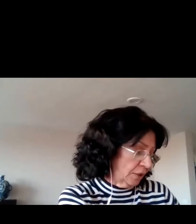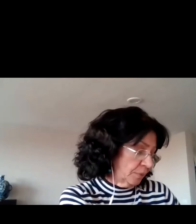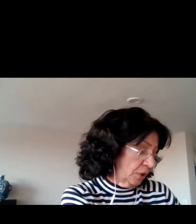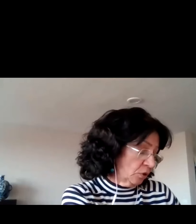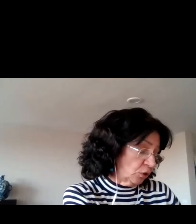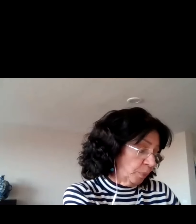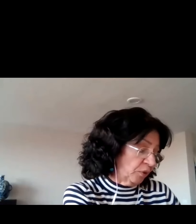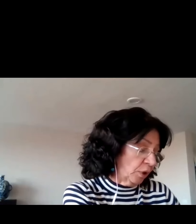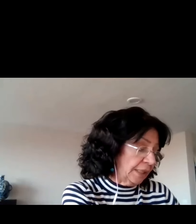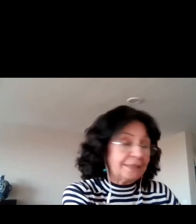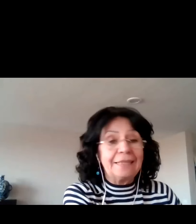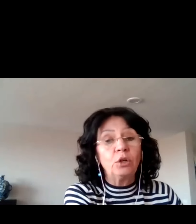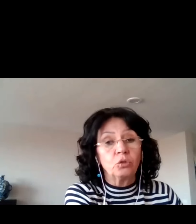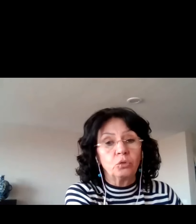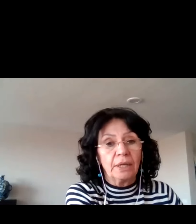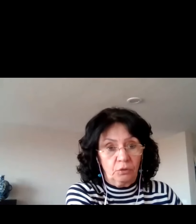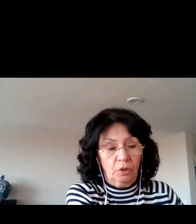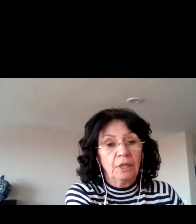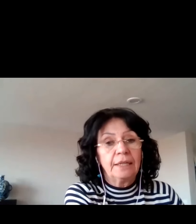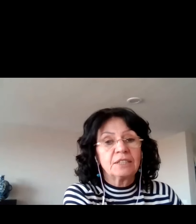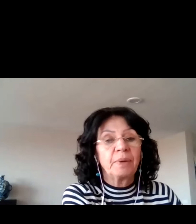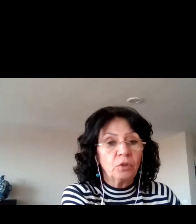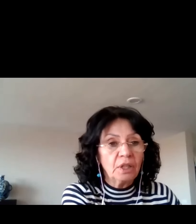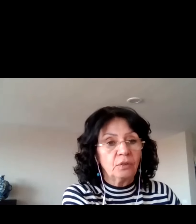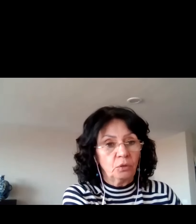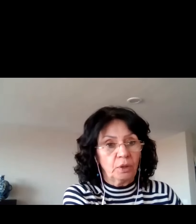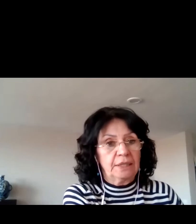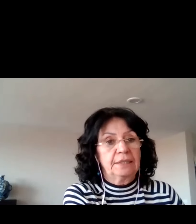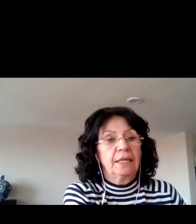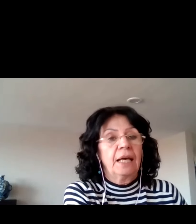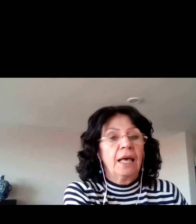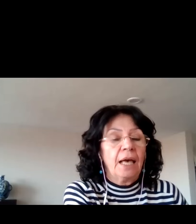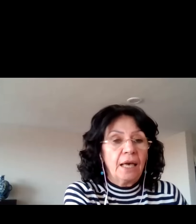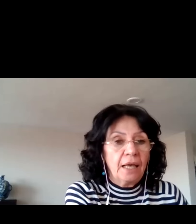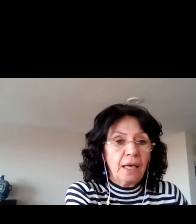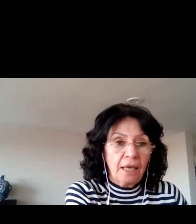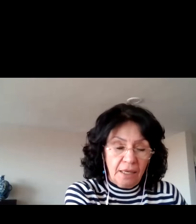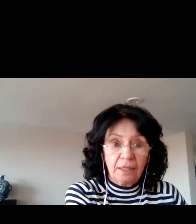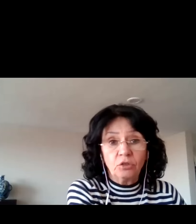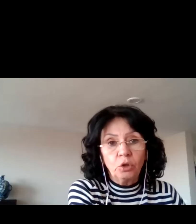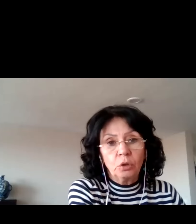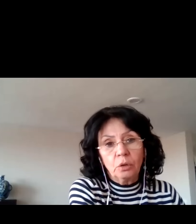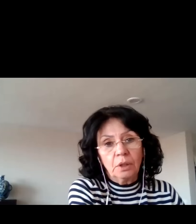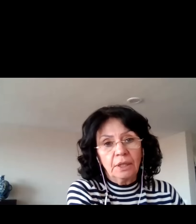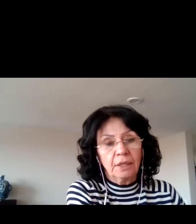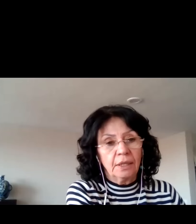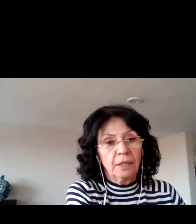hablando de los datos personales de los usuarios, de las personas usuarias, que